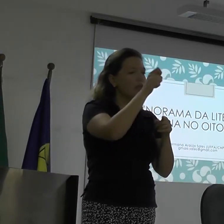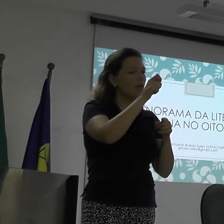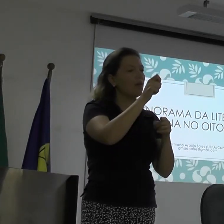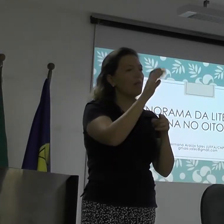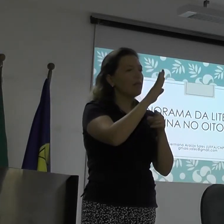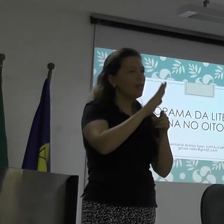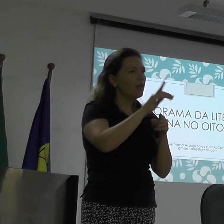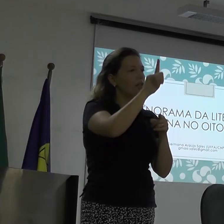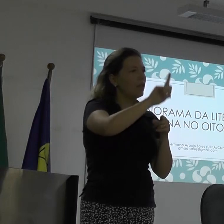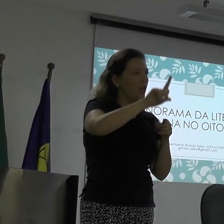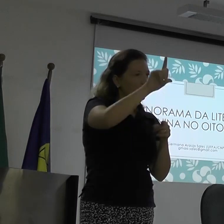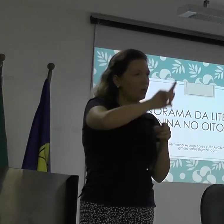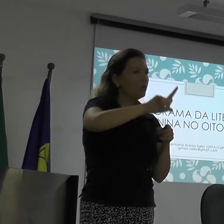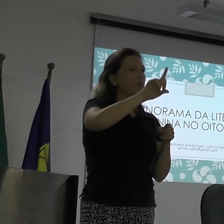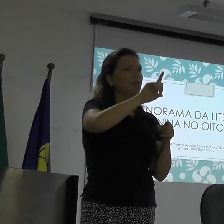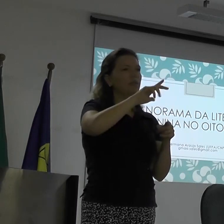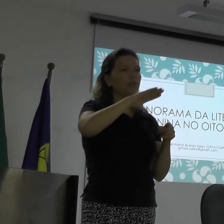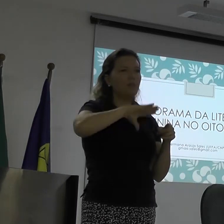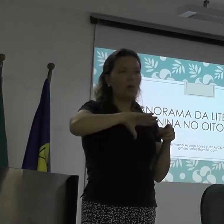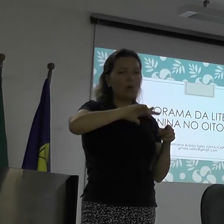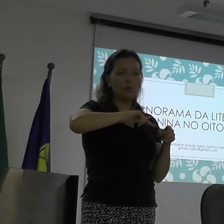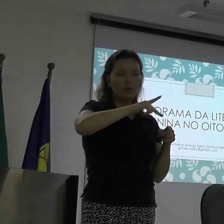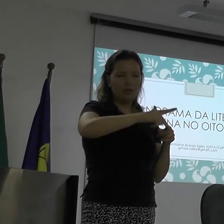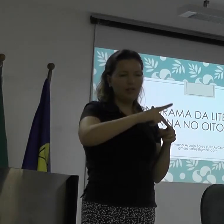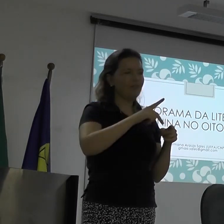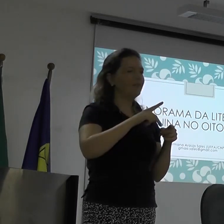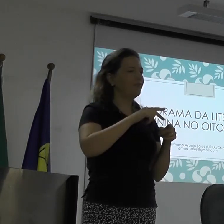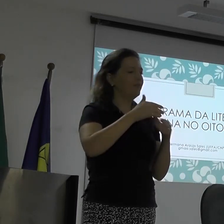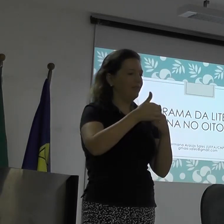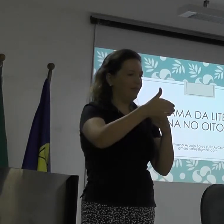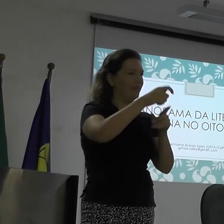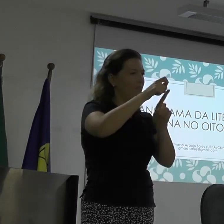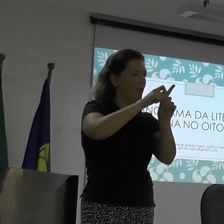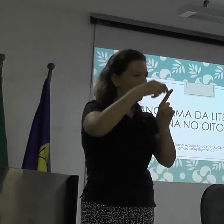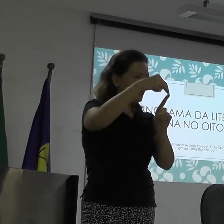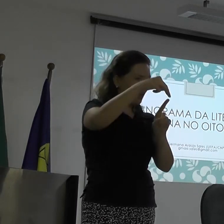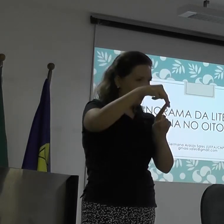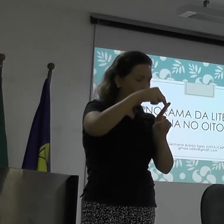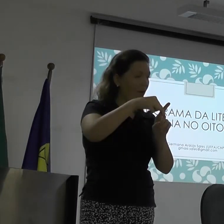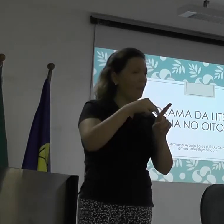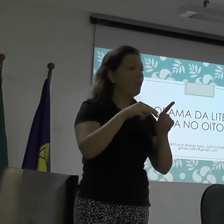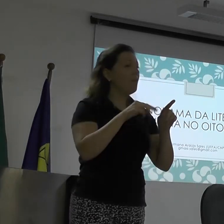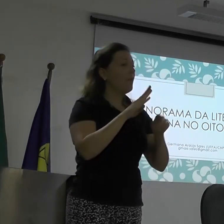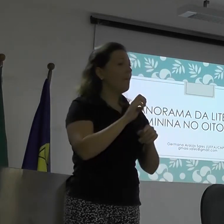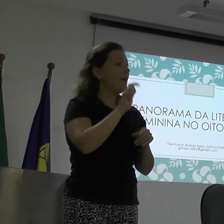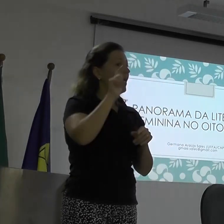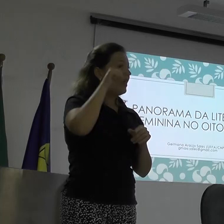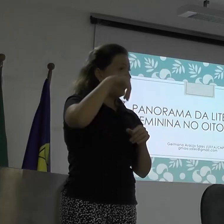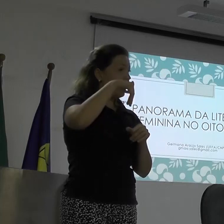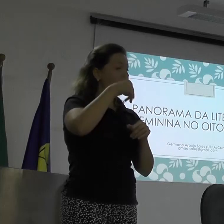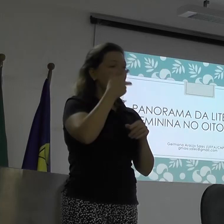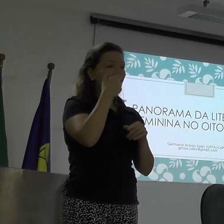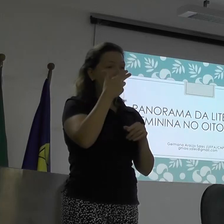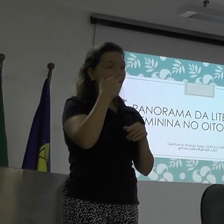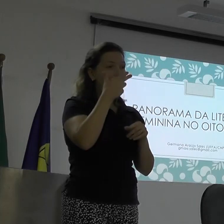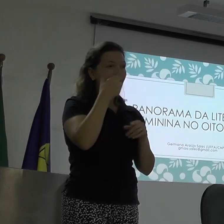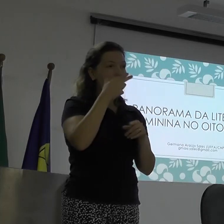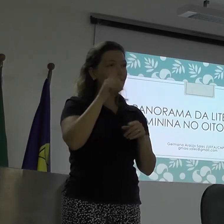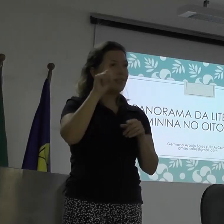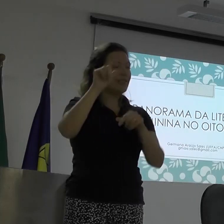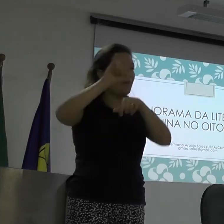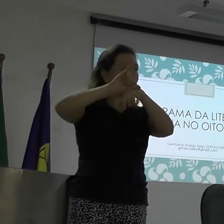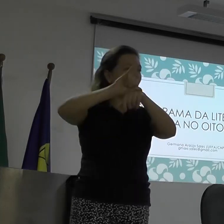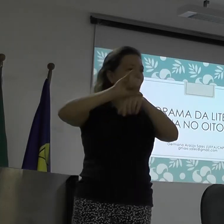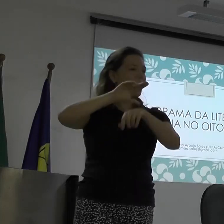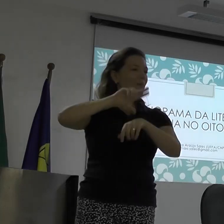em novembro. Então, Belém é uma pequenina Lisboa perdida na Amazônia. Pouco cuidada, é verdade, mas